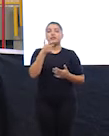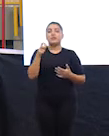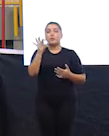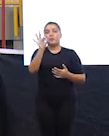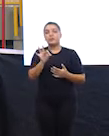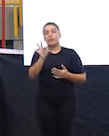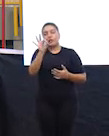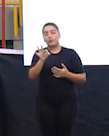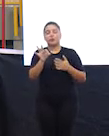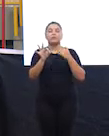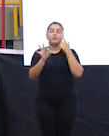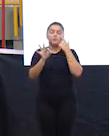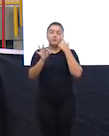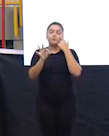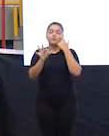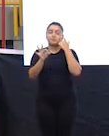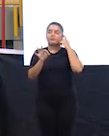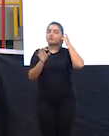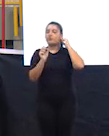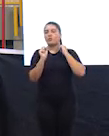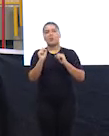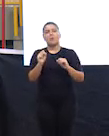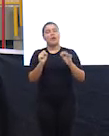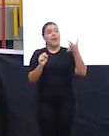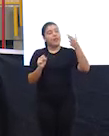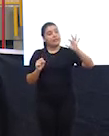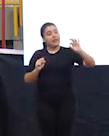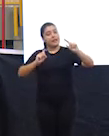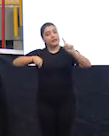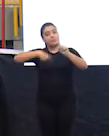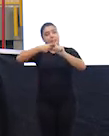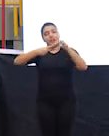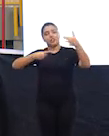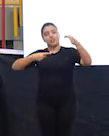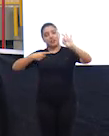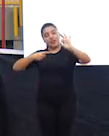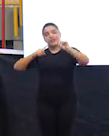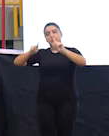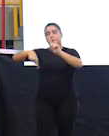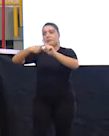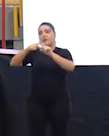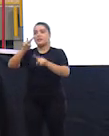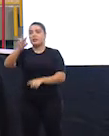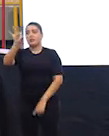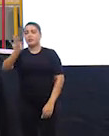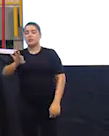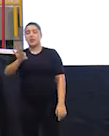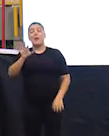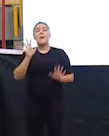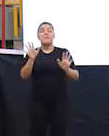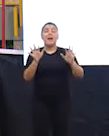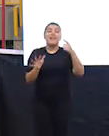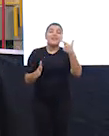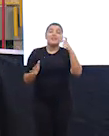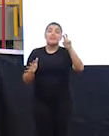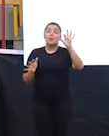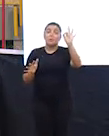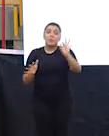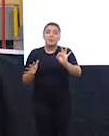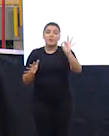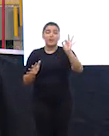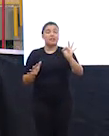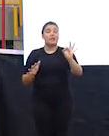25%, gente, 25% você pode fazer 10% com 10% com 5%. Só que o 25%